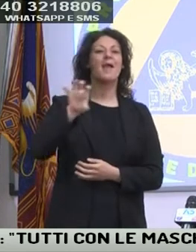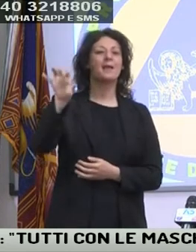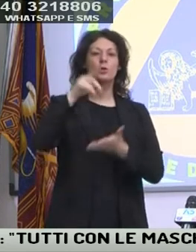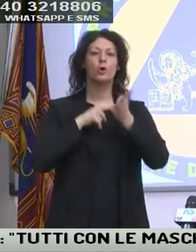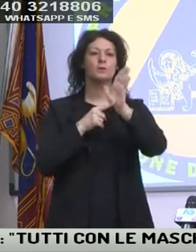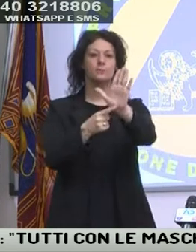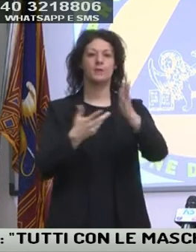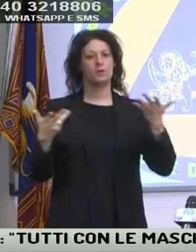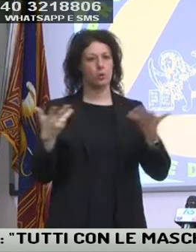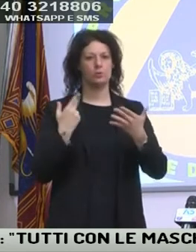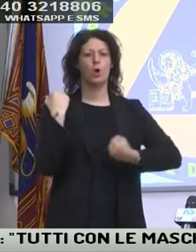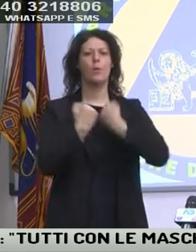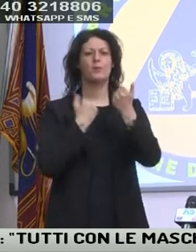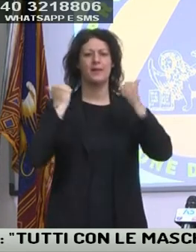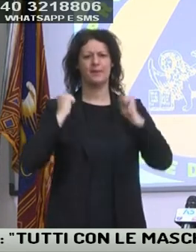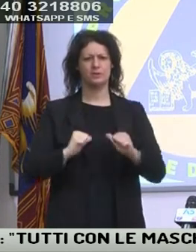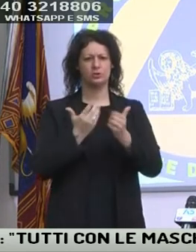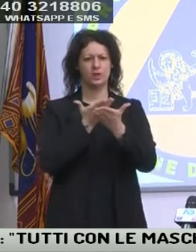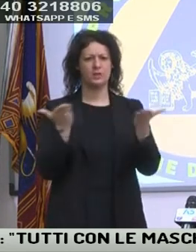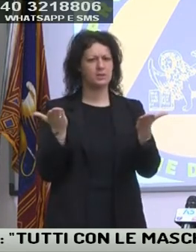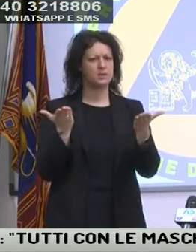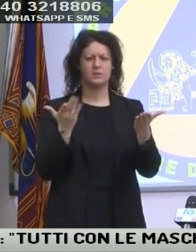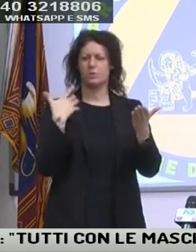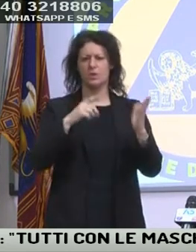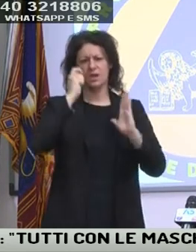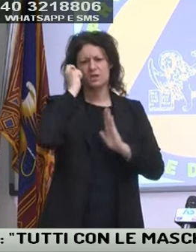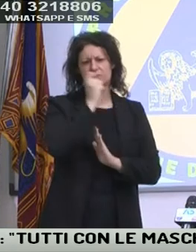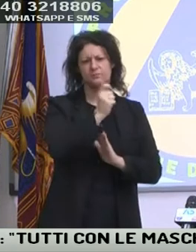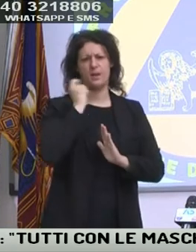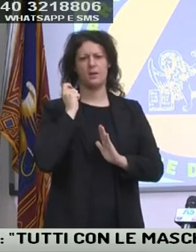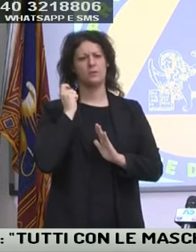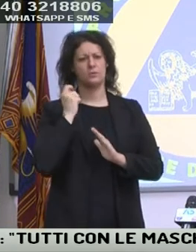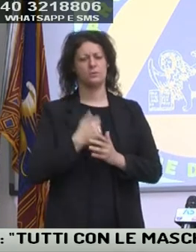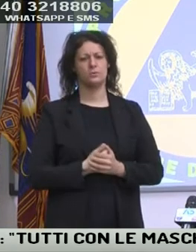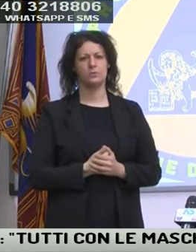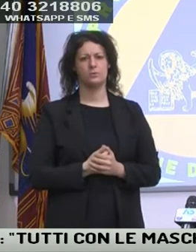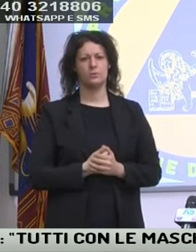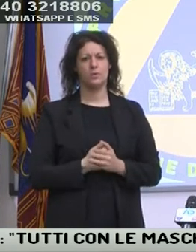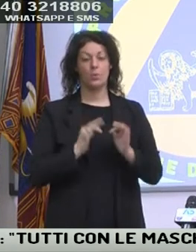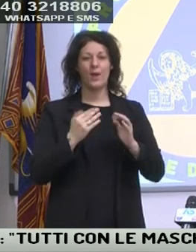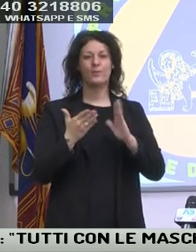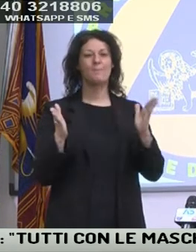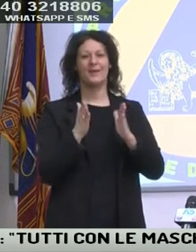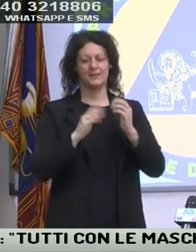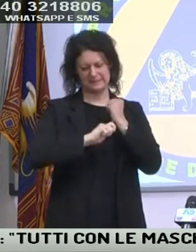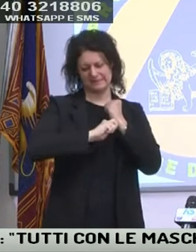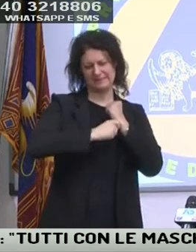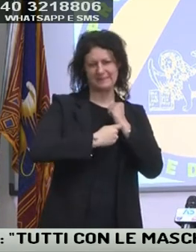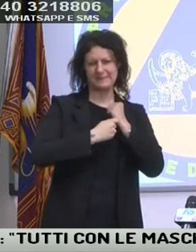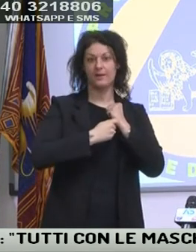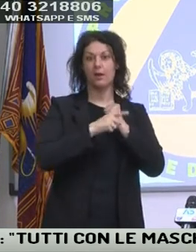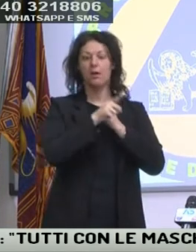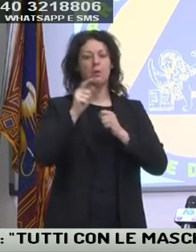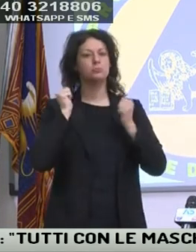stato assolutamente eccezionale e rispettoso durante i momenti di massima ristrazione. Sappiamo